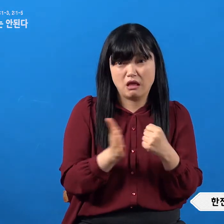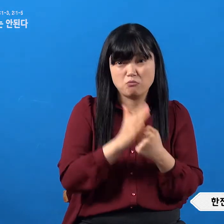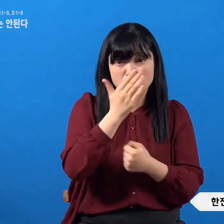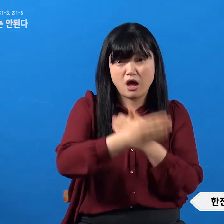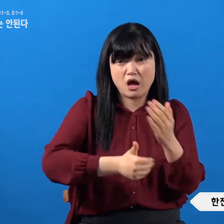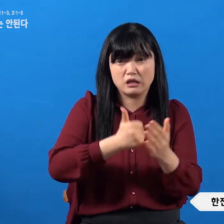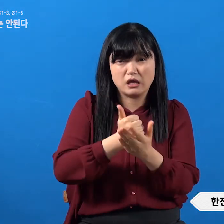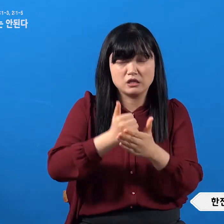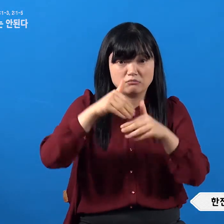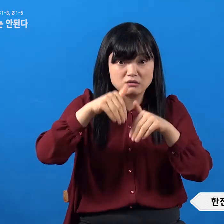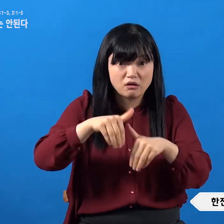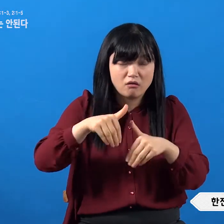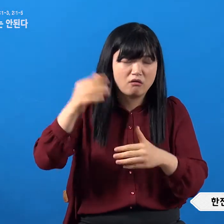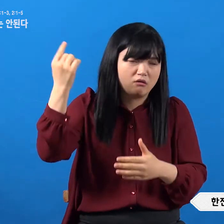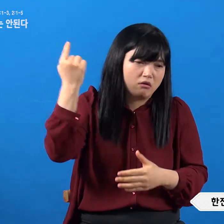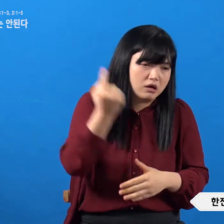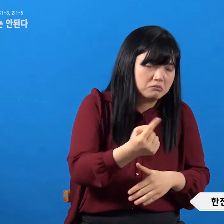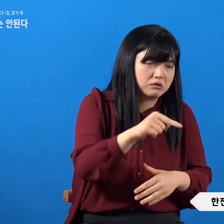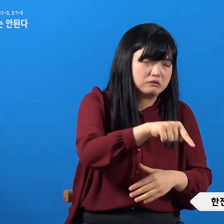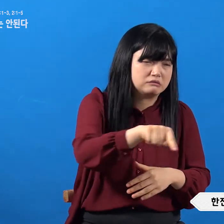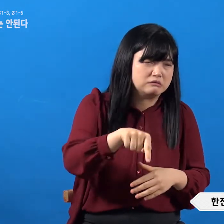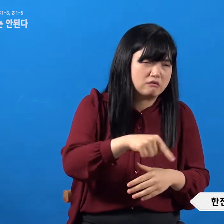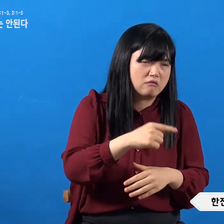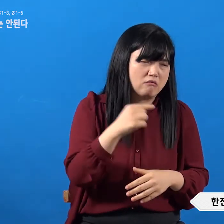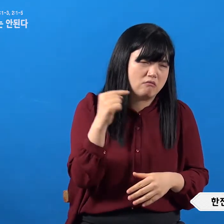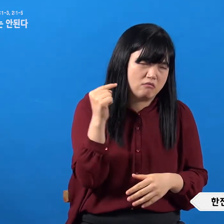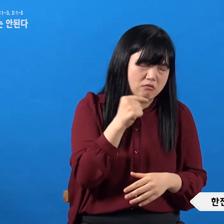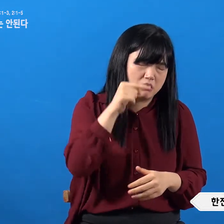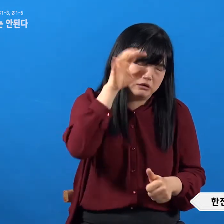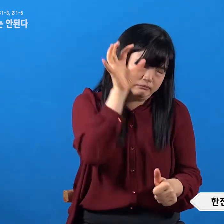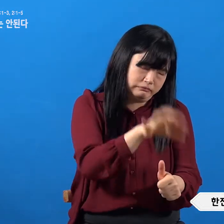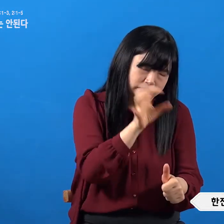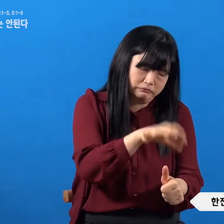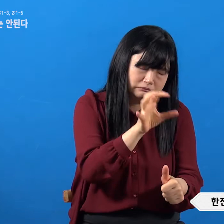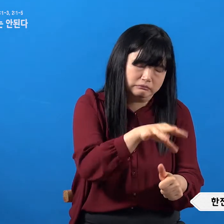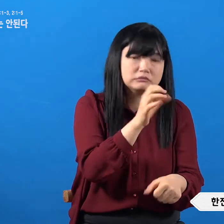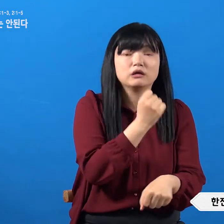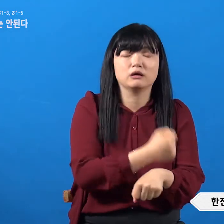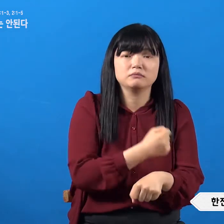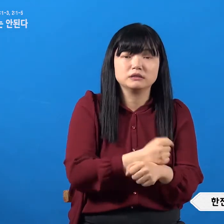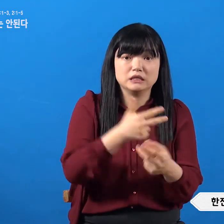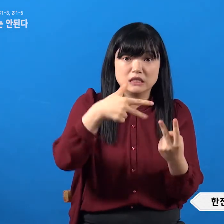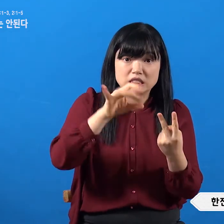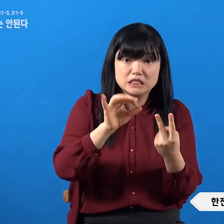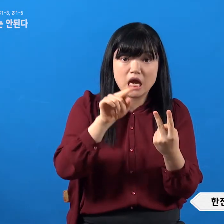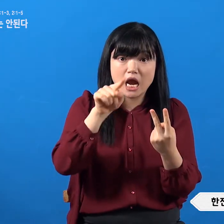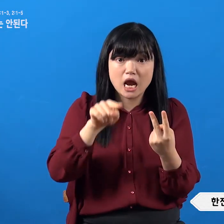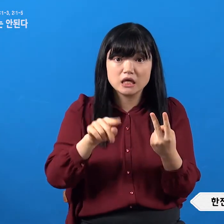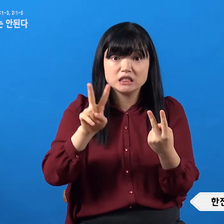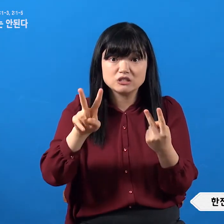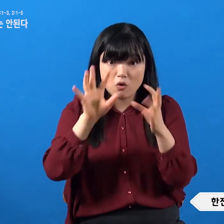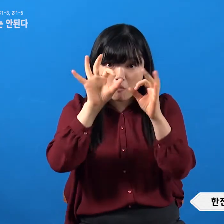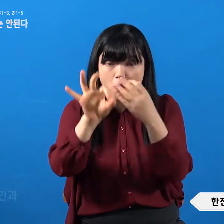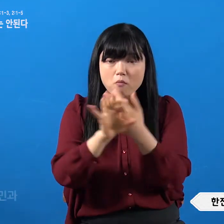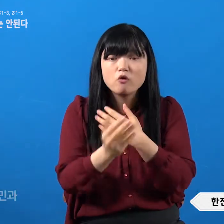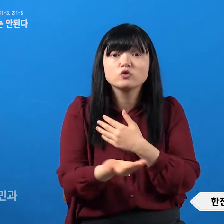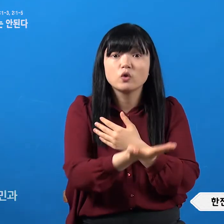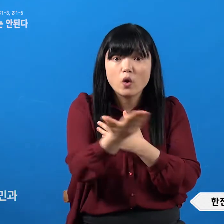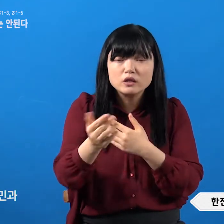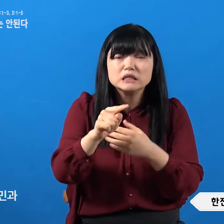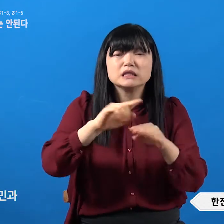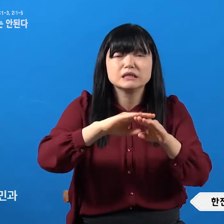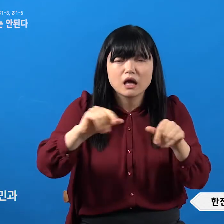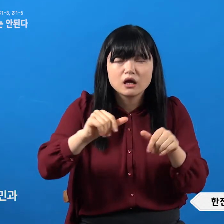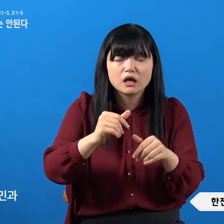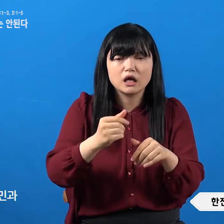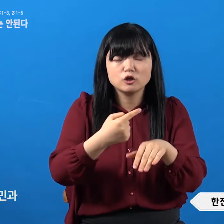하나님의 사자가 강림해서 그 백성들을 엄하게 책망을 하십니다. 2장 2절부터 보면, 너희는